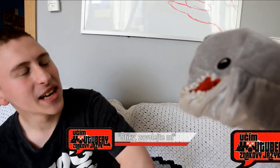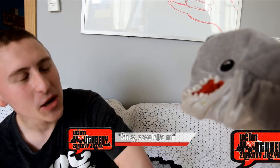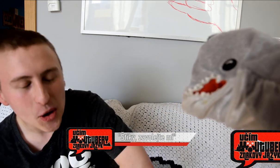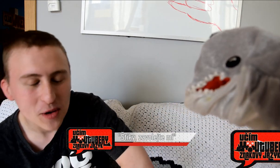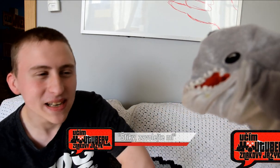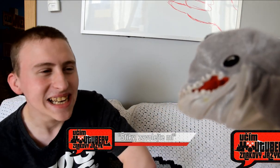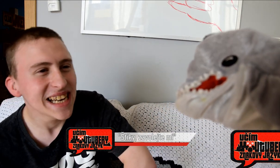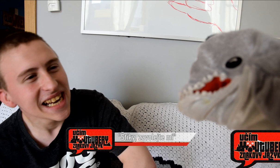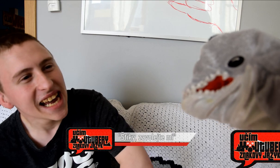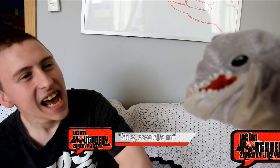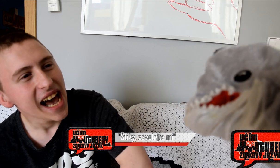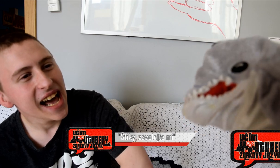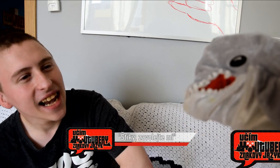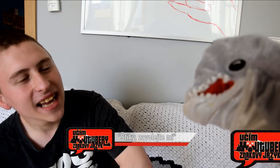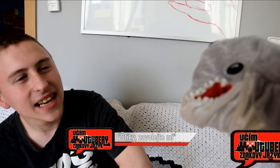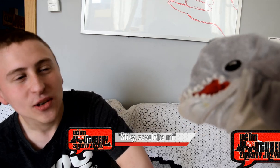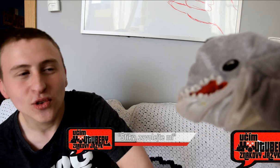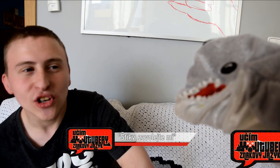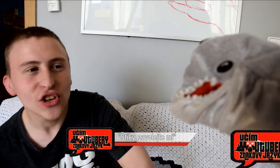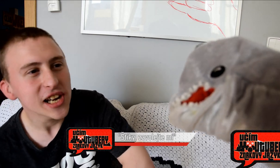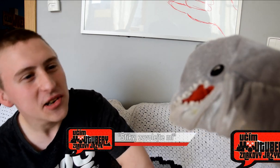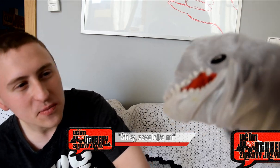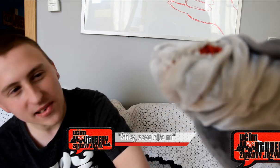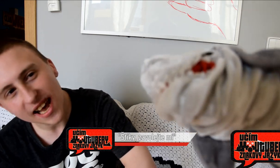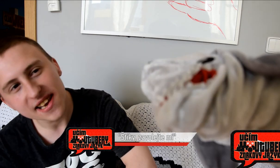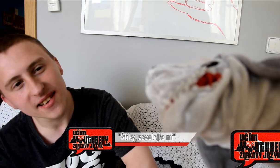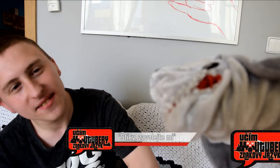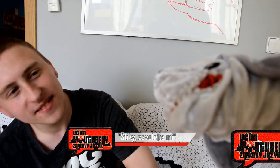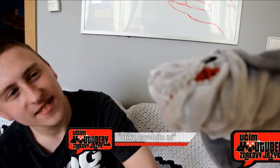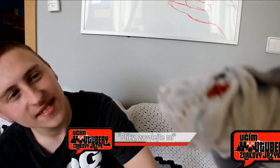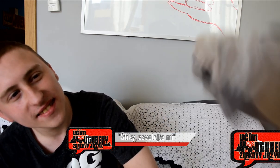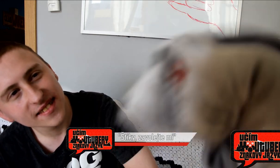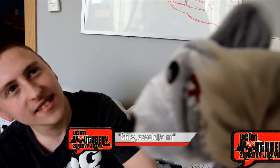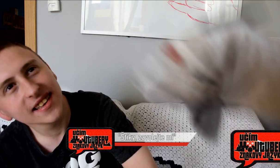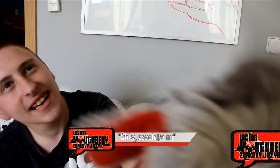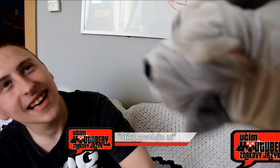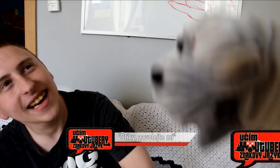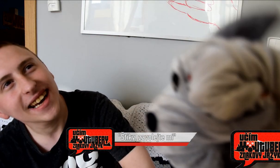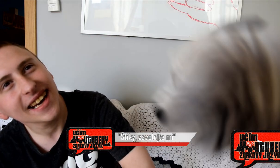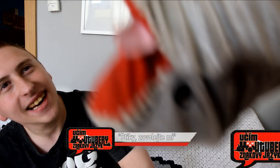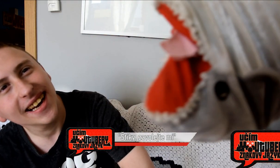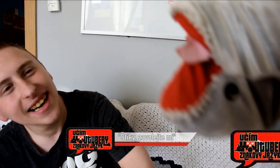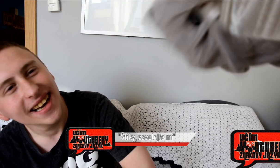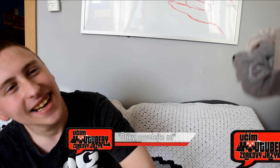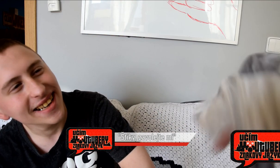Jo, dobrý, ale zkuste ještě jednou pořádně. Štiky,